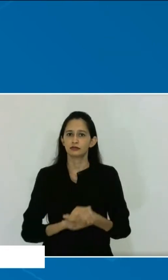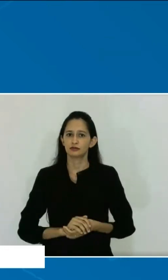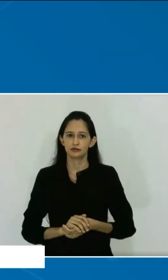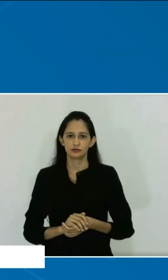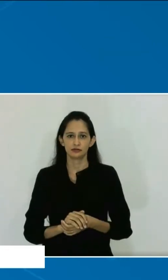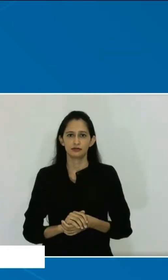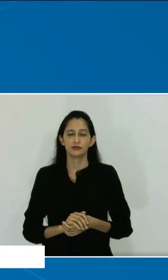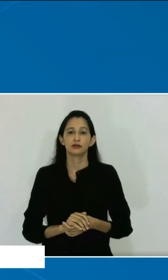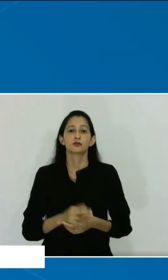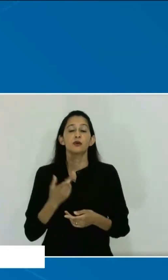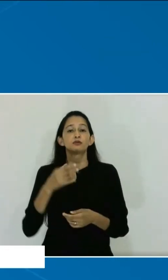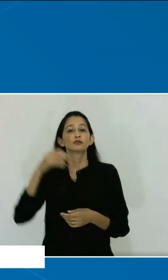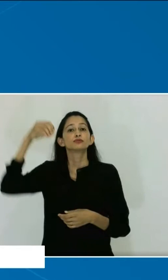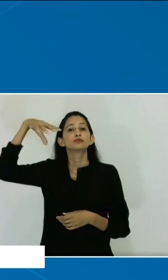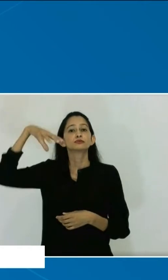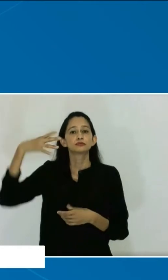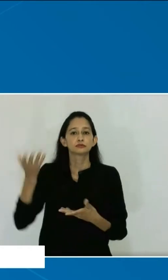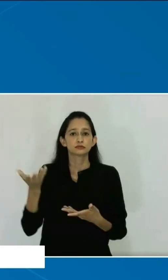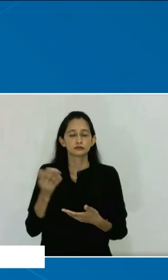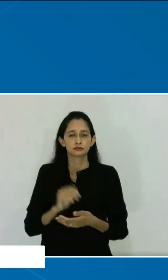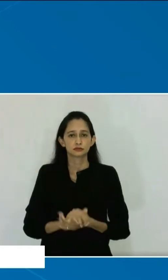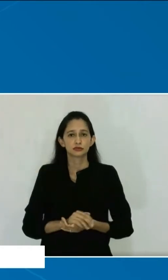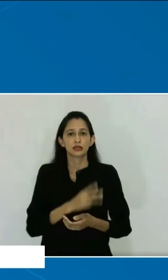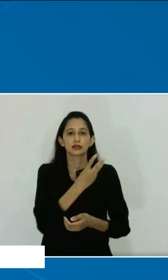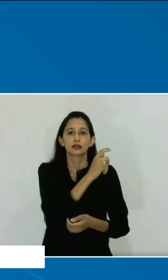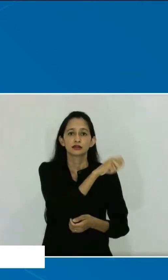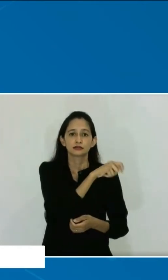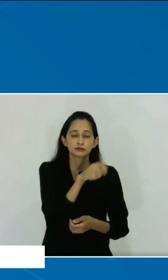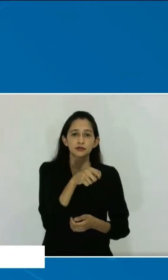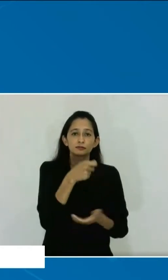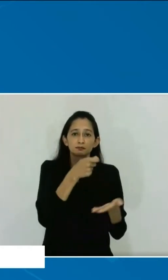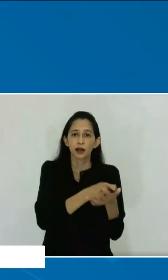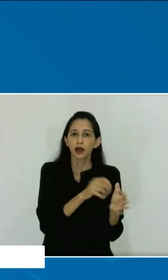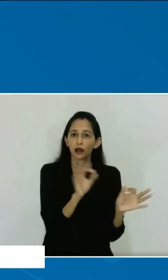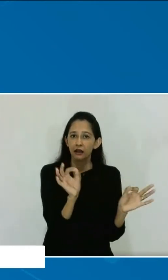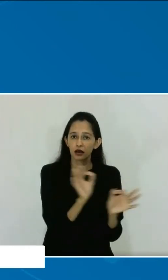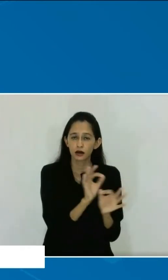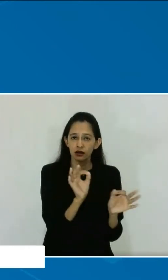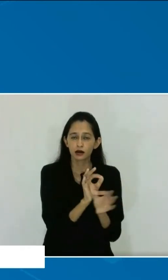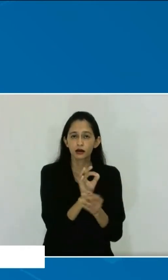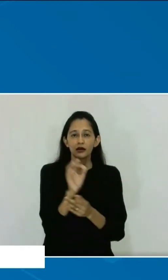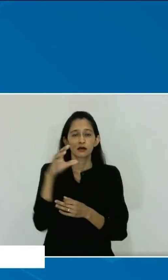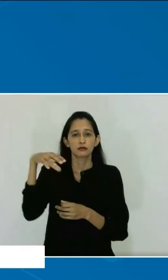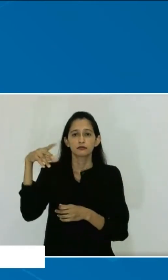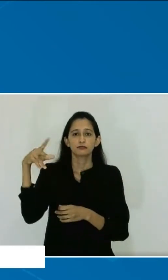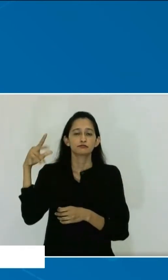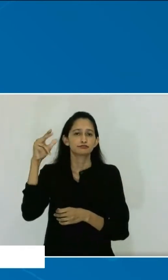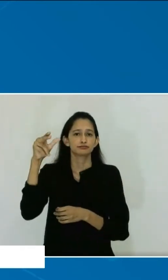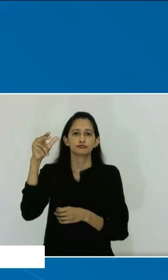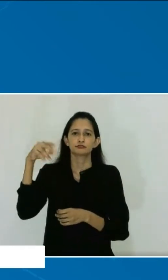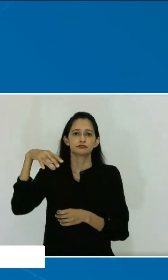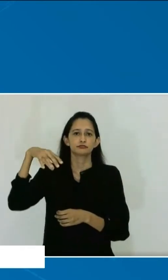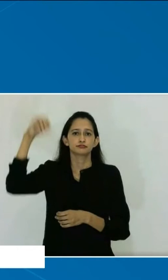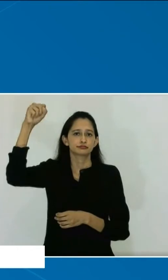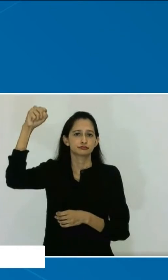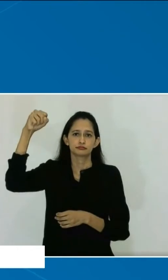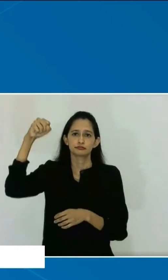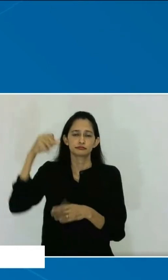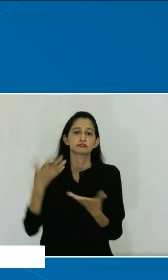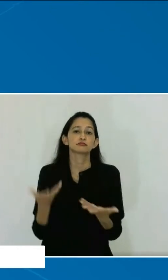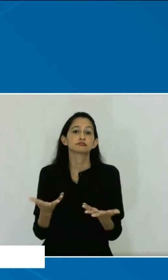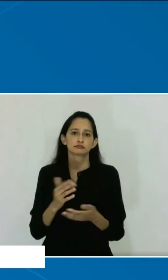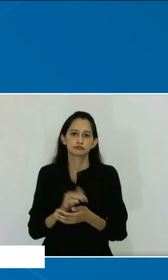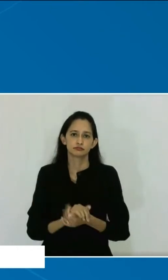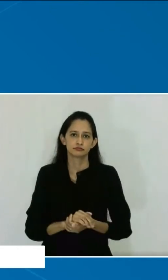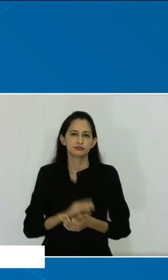mesmo vale para a energia elétrica. 3 meses sem pagar energia elétrica, a empresa fornecedora vem e corta a energia. E aí